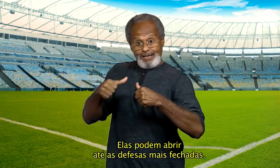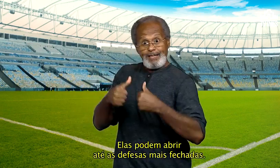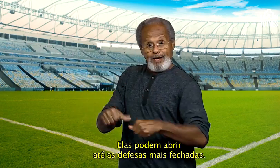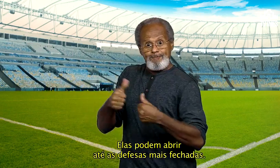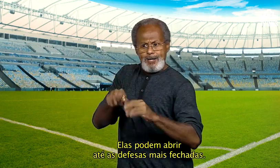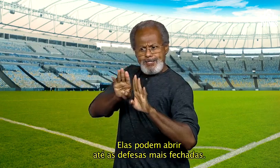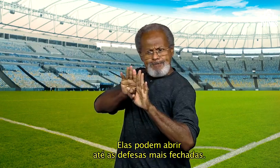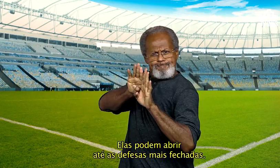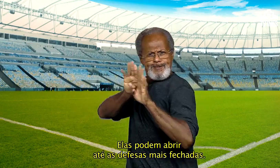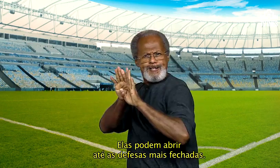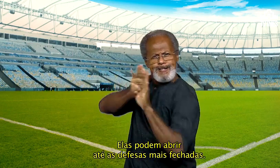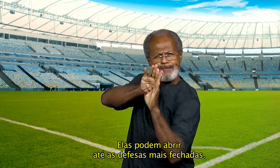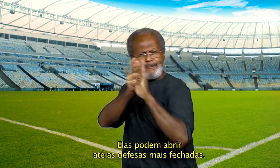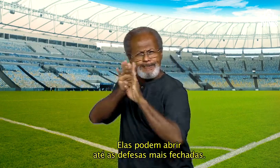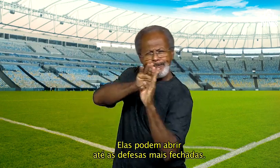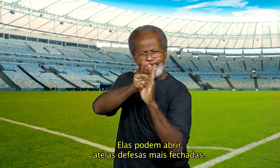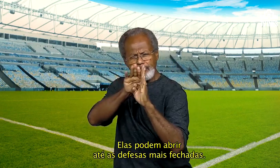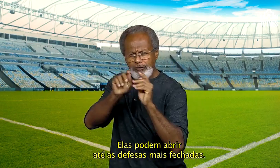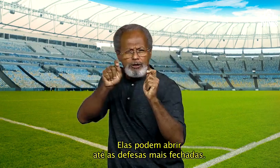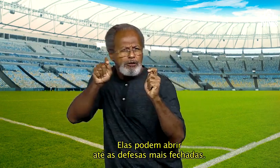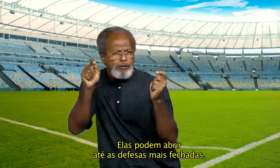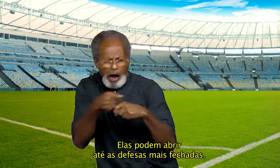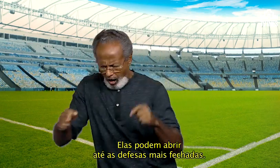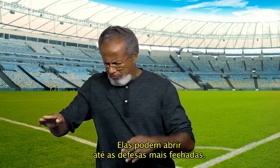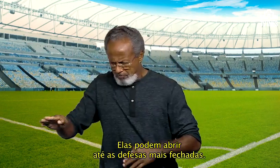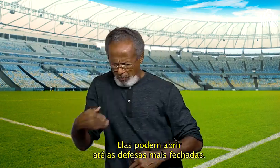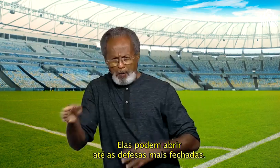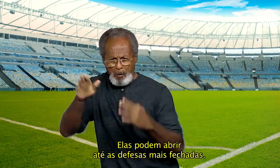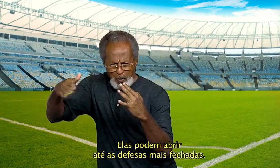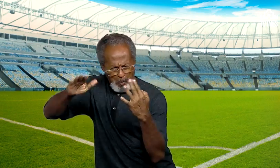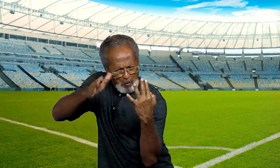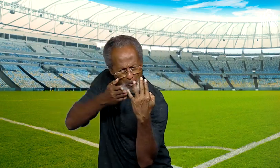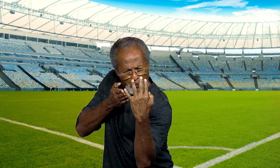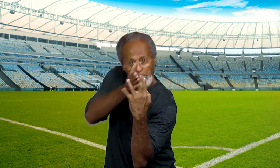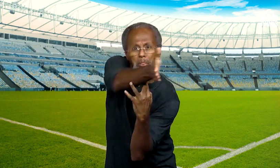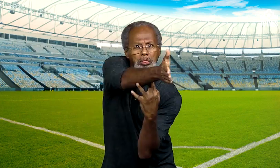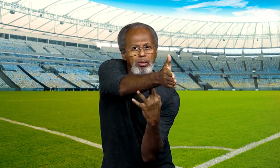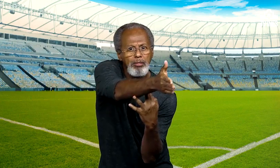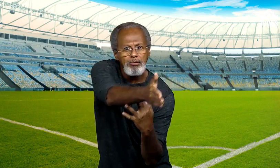Elas podem abrir até as defesas mais fechadas.